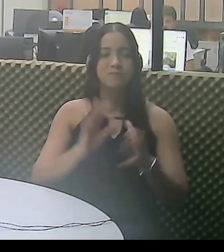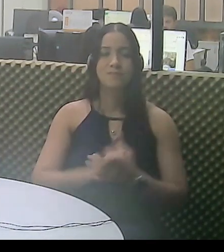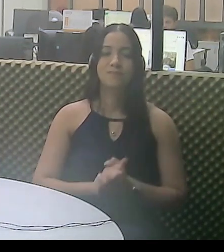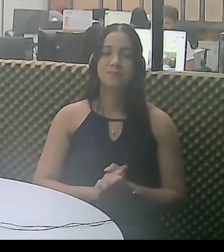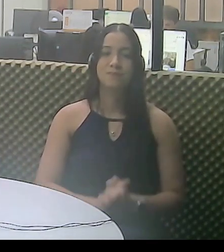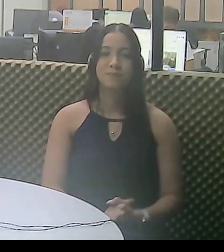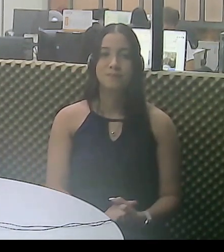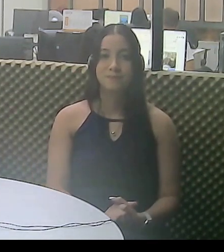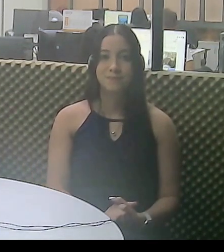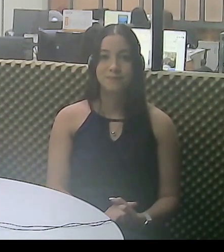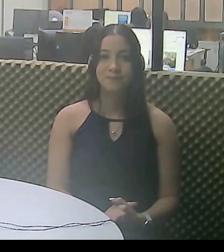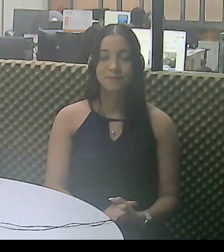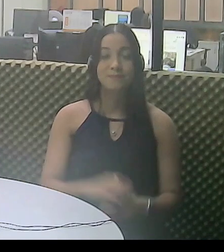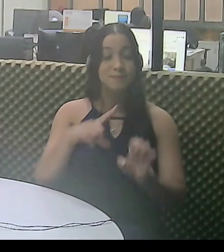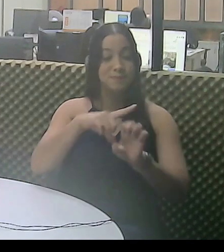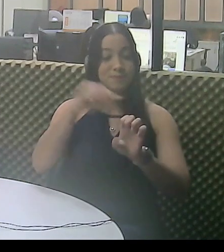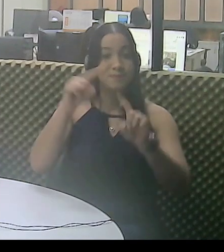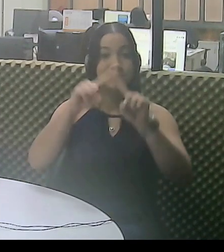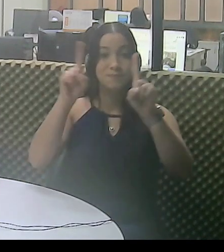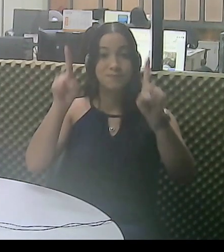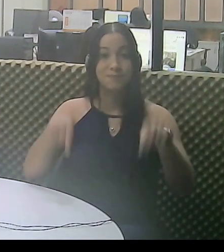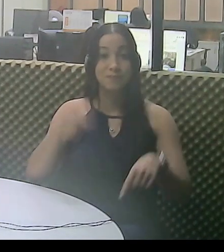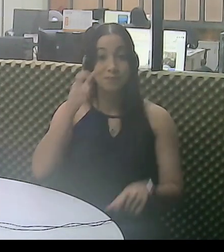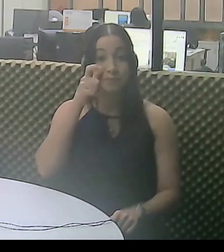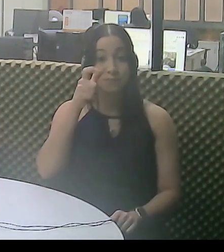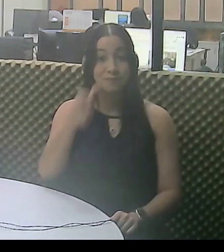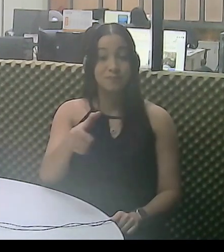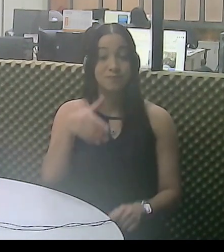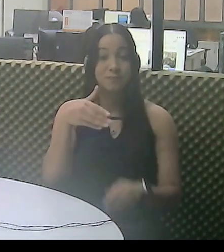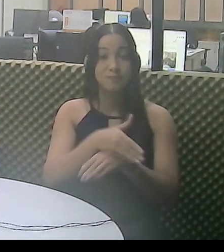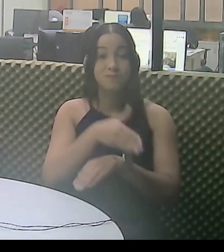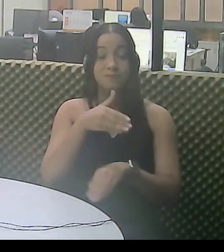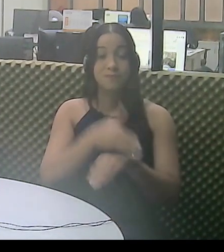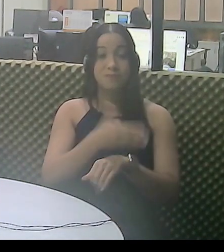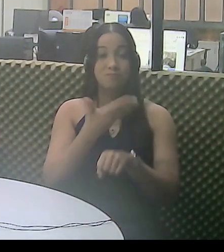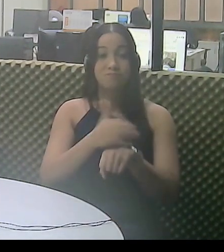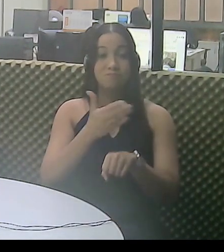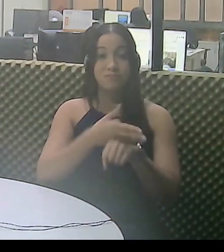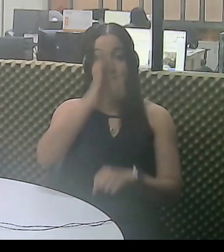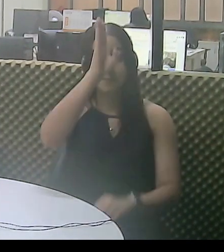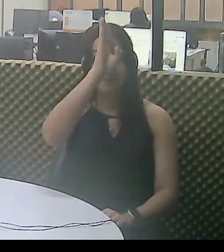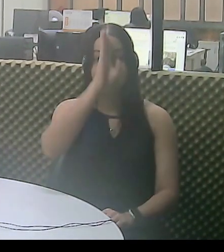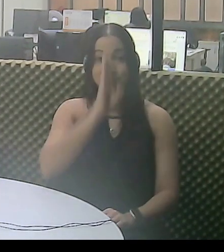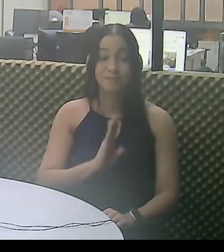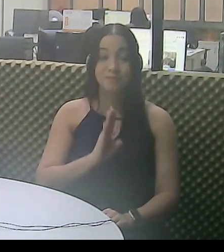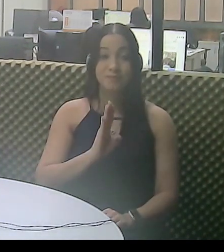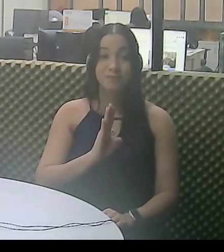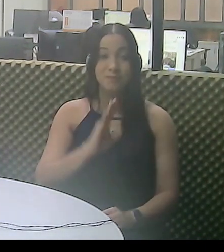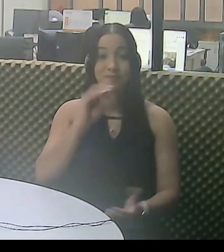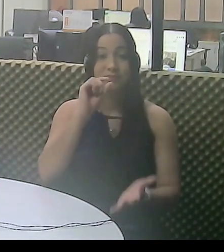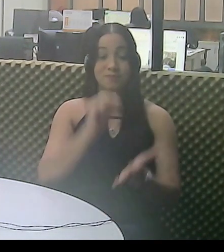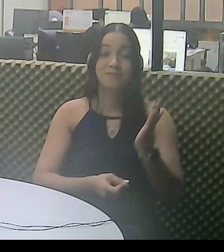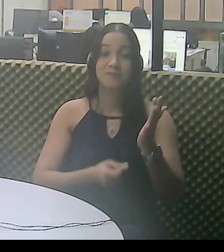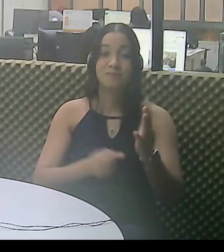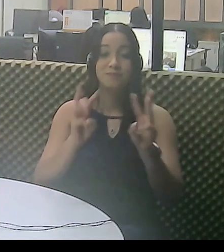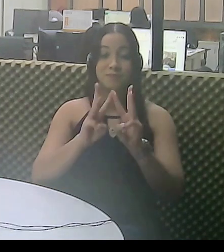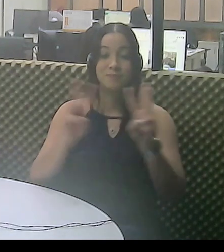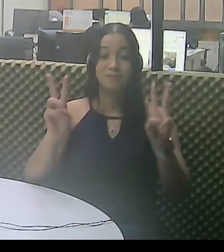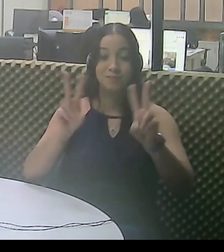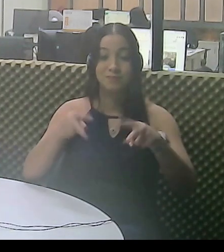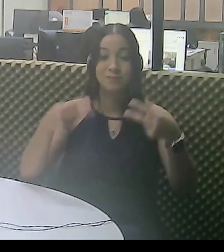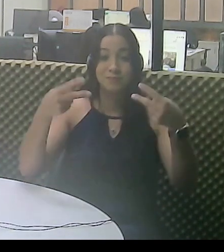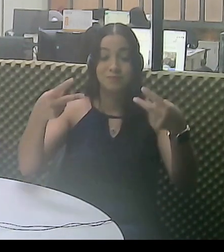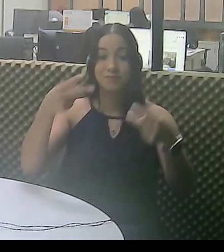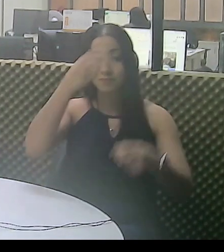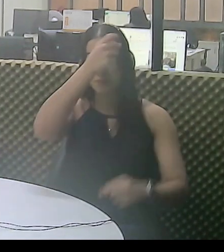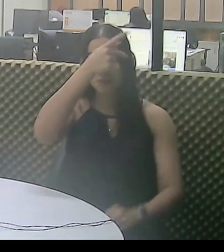possível. Empresários e funcionários interessados em participar do treinamento gratuito devem realizar a inscrição pelo link disponível no